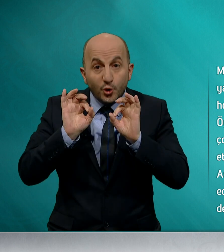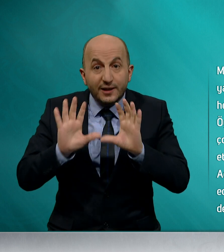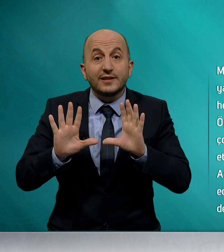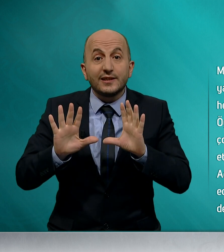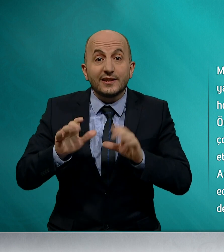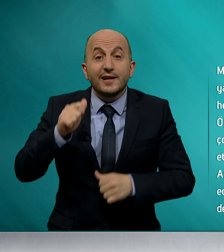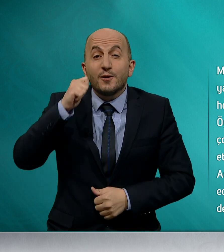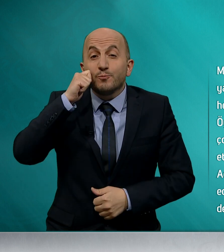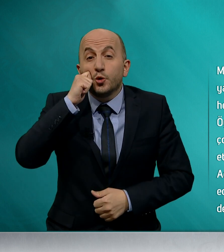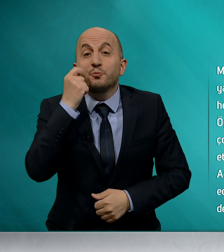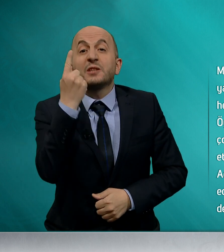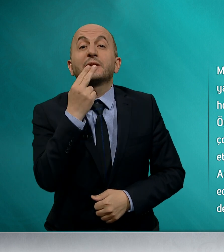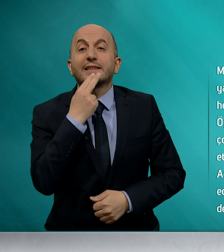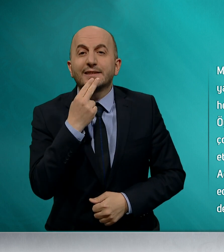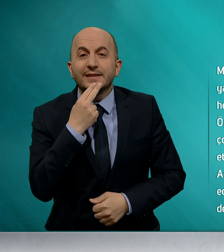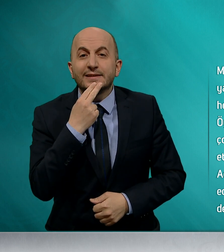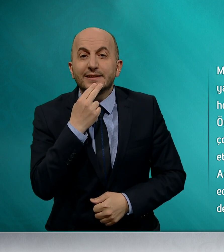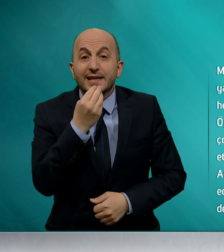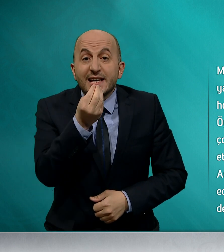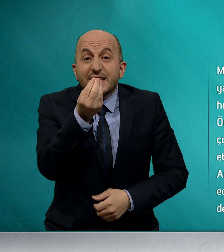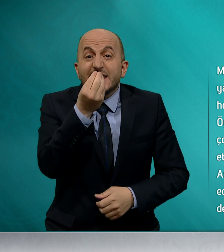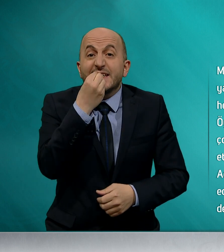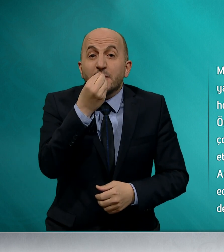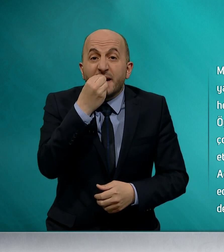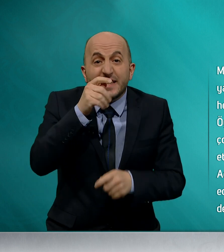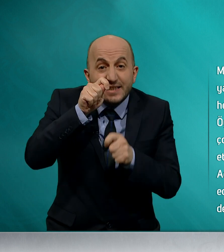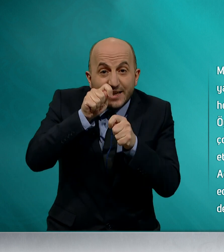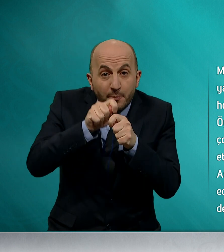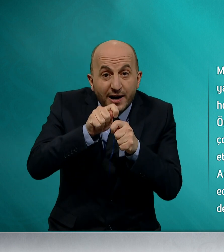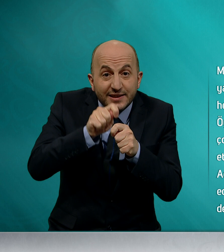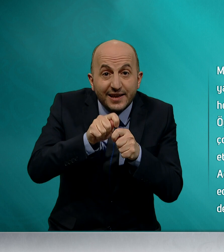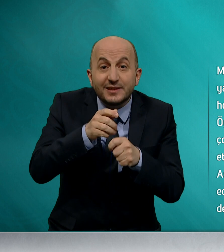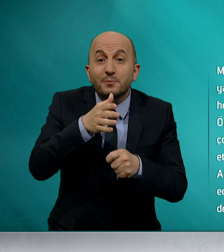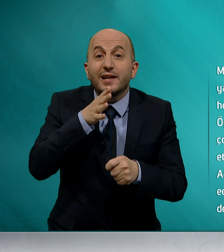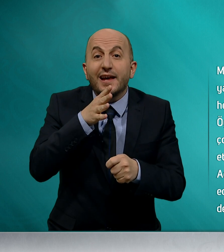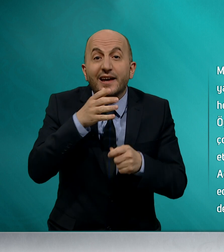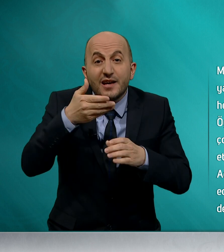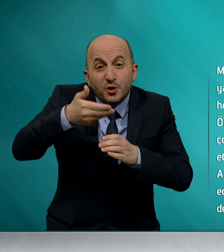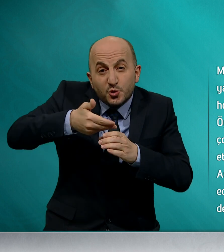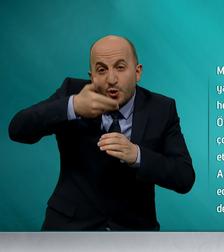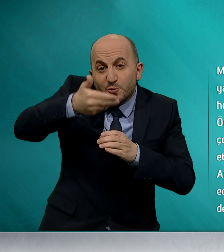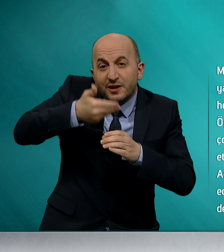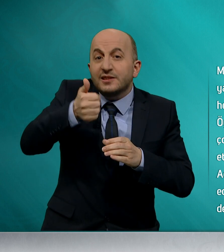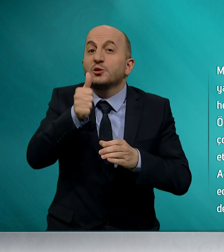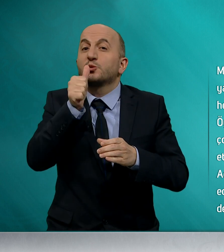ki mümin bir kadın yemek yaparken bile çorbanın